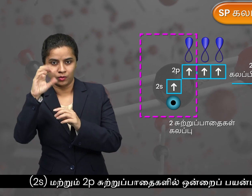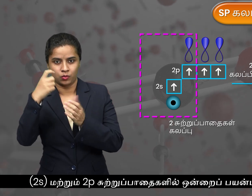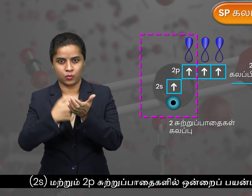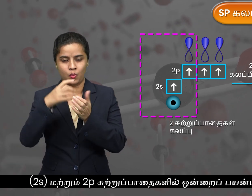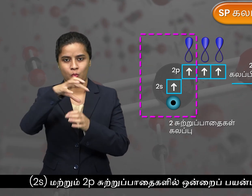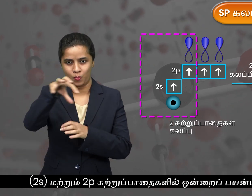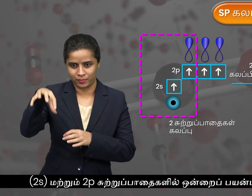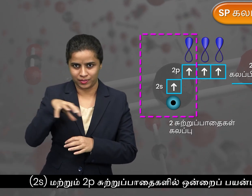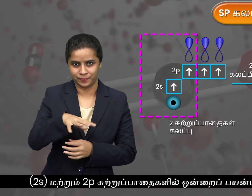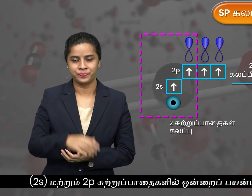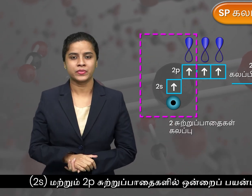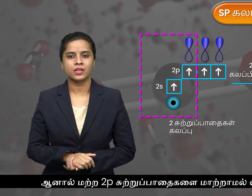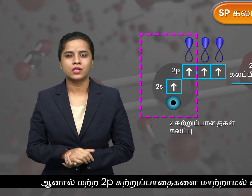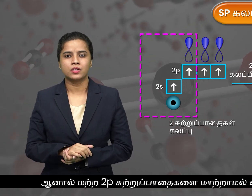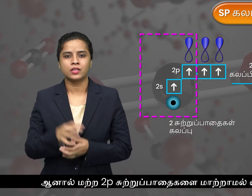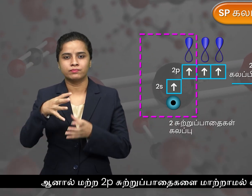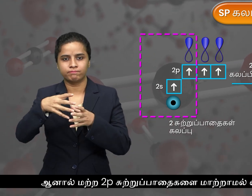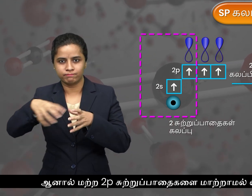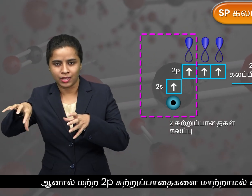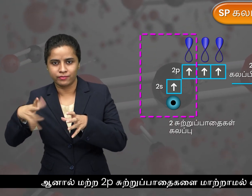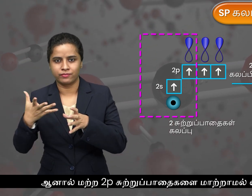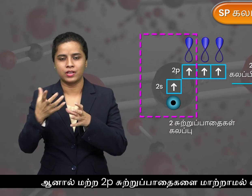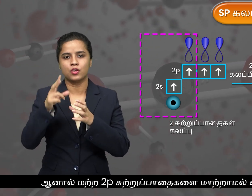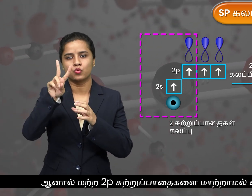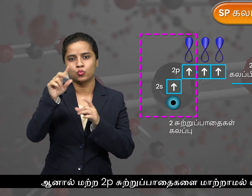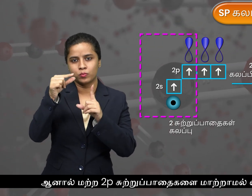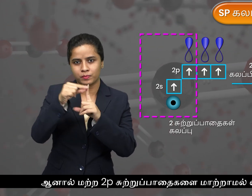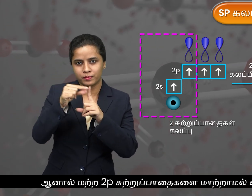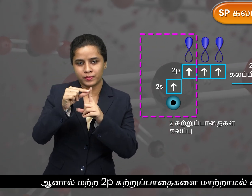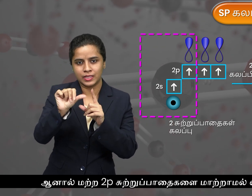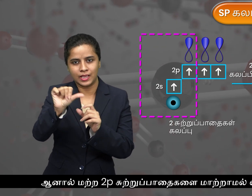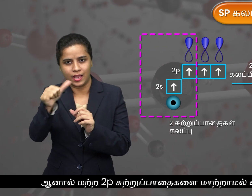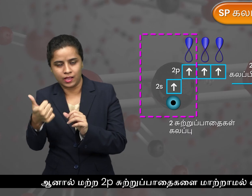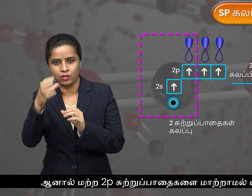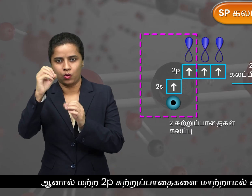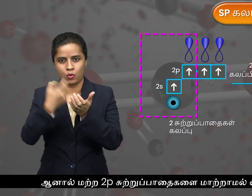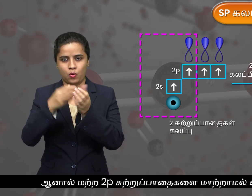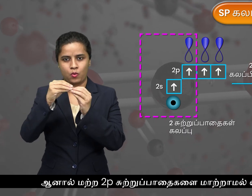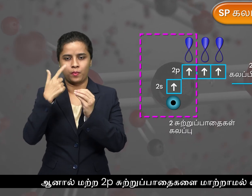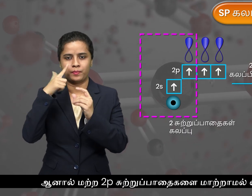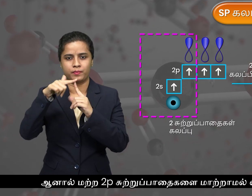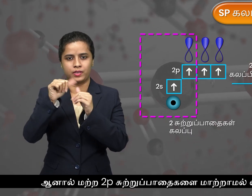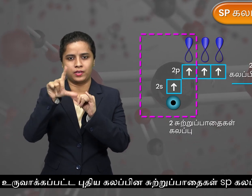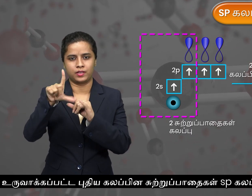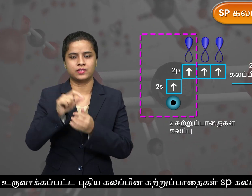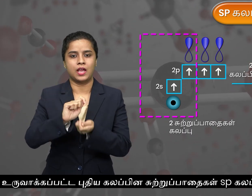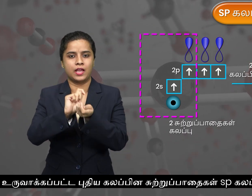ஒன்றை பயன்படுத்துகின்றனர், ஆனால் மற்ற 2 p சுற்றுப்பாதைகளை மாற்றாமல் விடுகின்றனர். உருவாக்கப்பட்ட